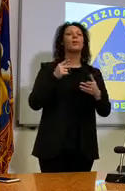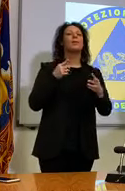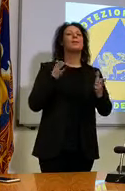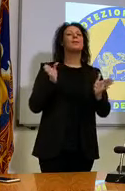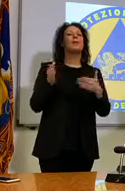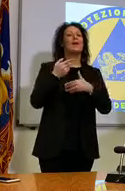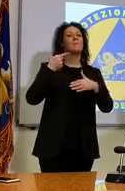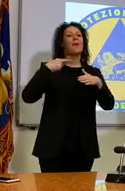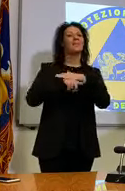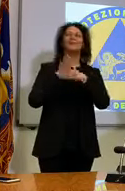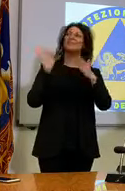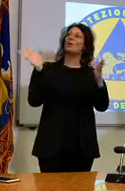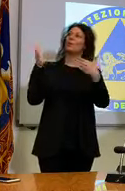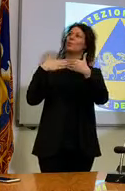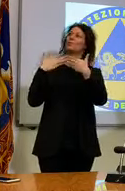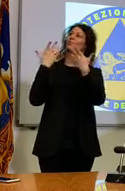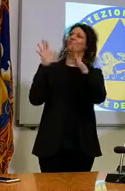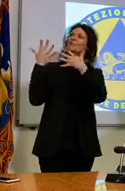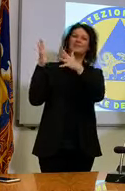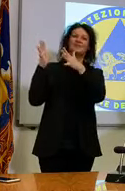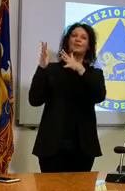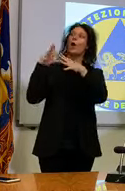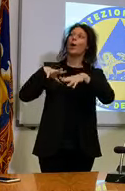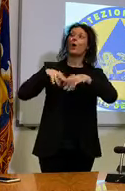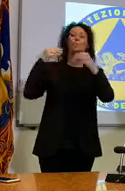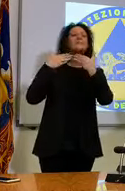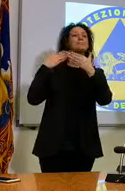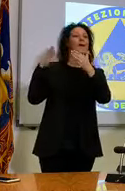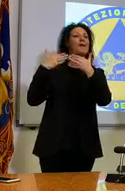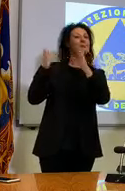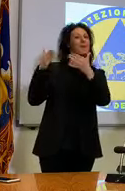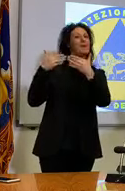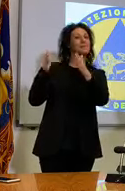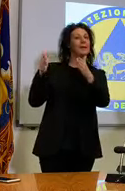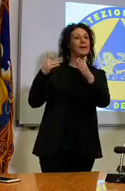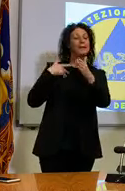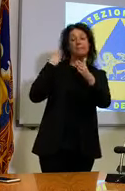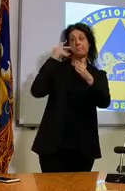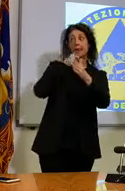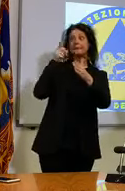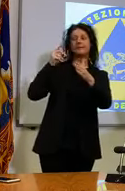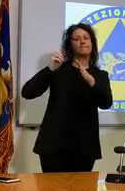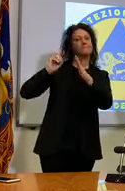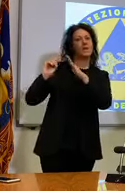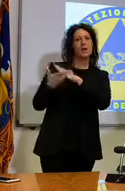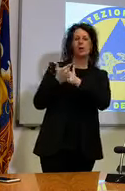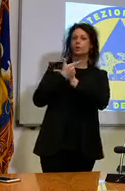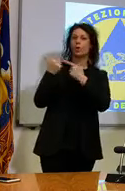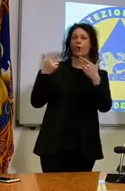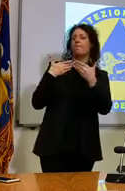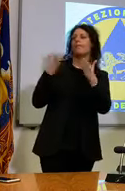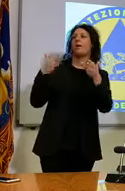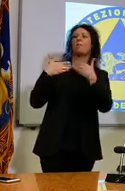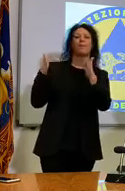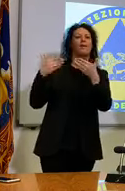hanno aperto con troppa, secondo noi, velocità, o meglio, con troppa, fra virgolette,